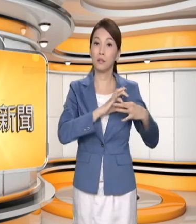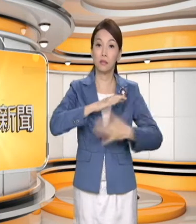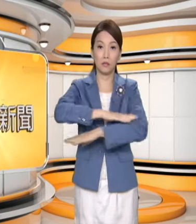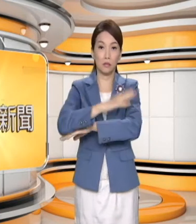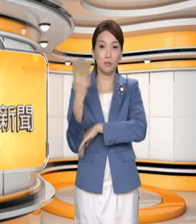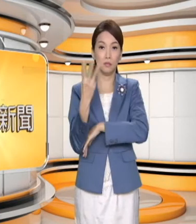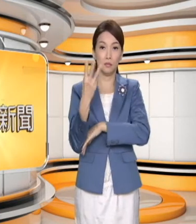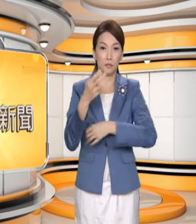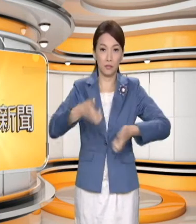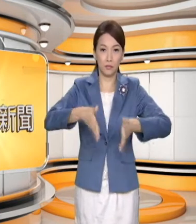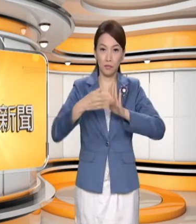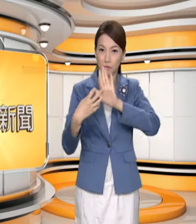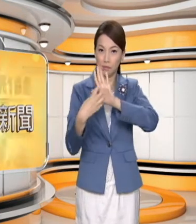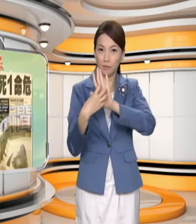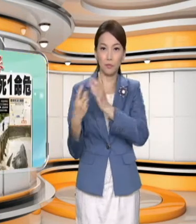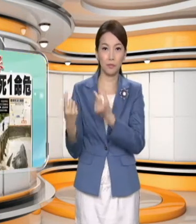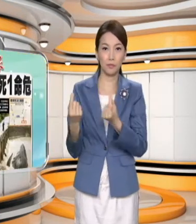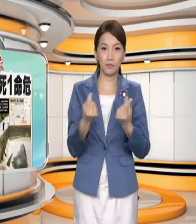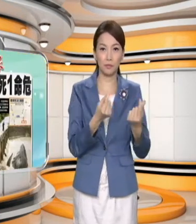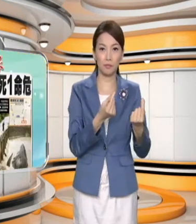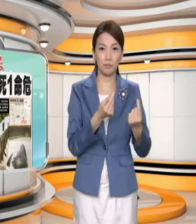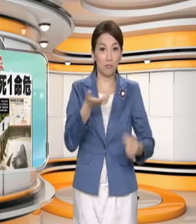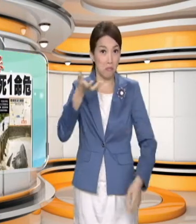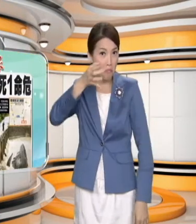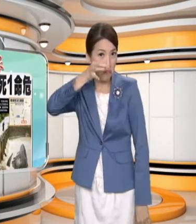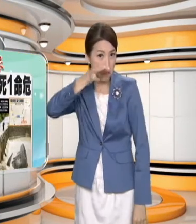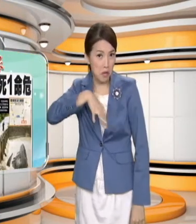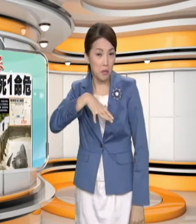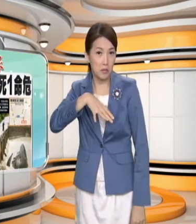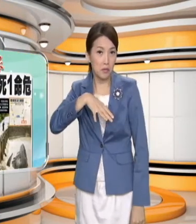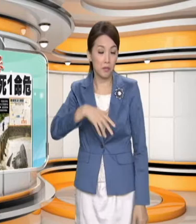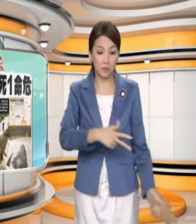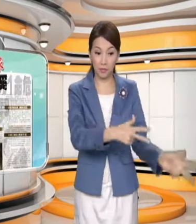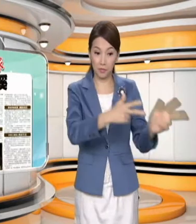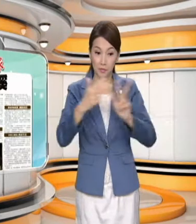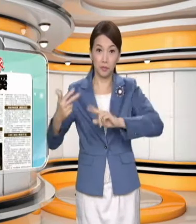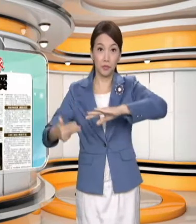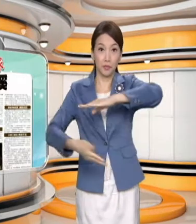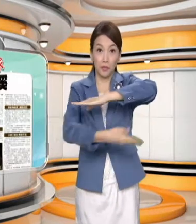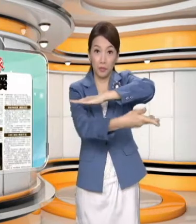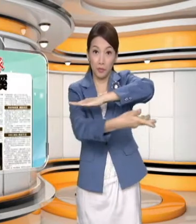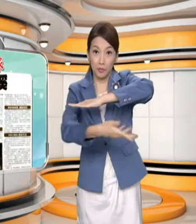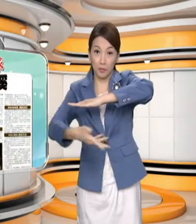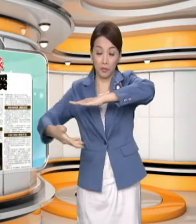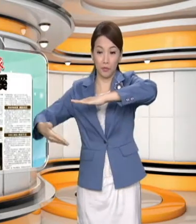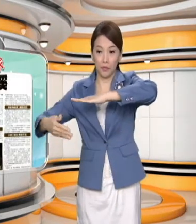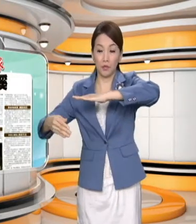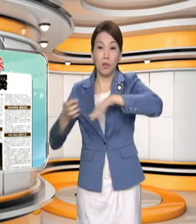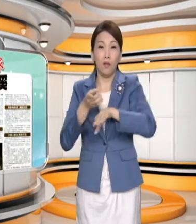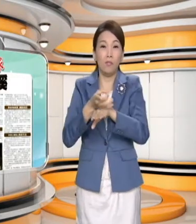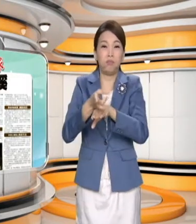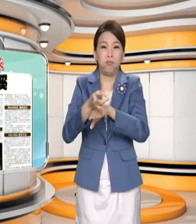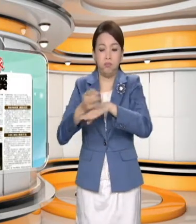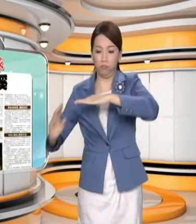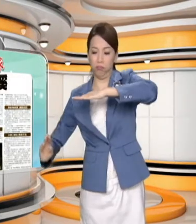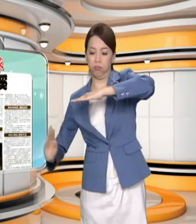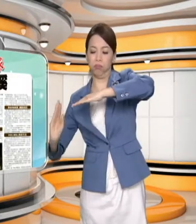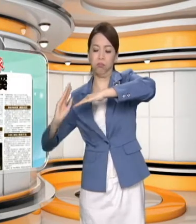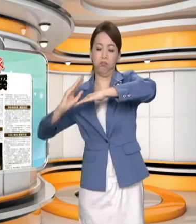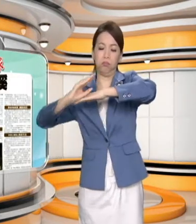来关心各大报的头条焦点。今天三大报头条一样也都是刚刚报道过的战车翻落